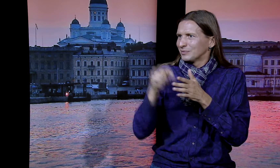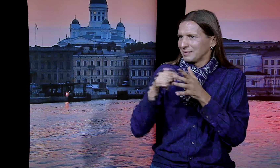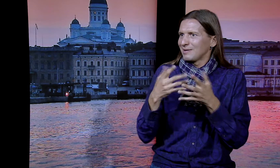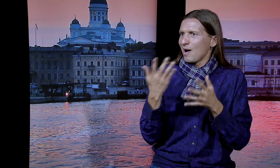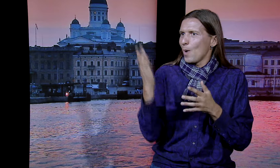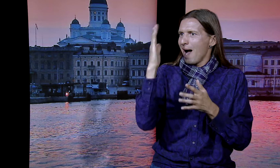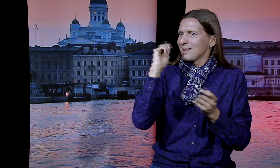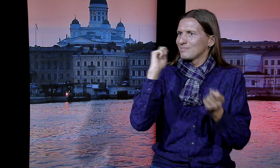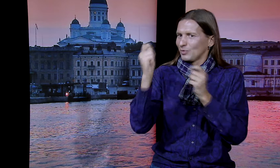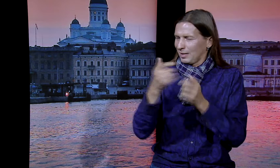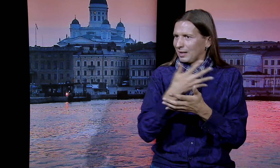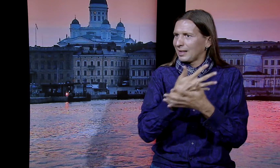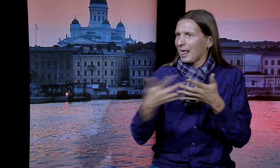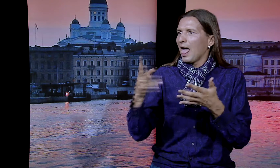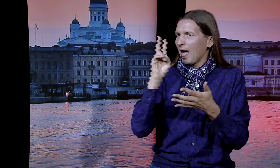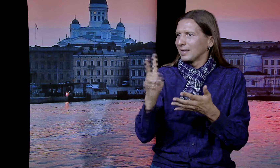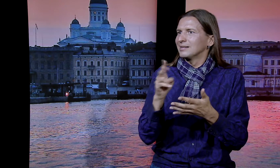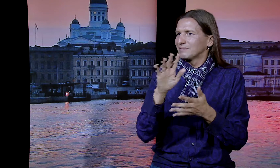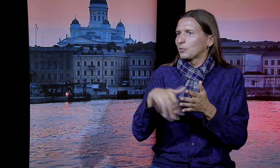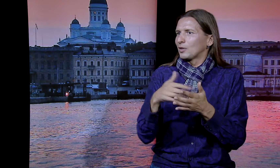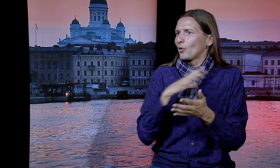Opetuksen lähtökohta on tänä päivänä täysin toisenlainen.